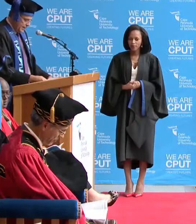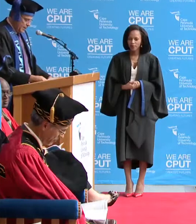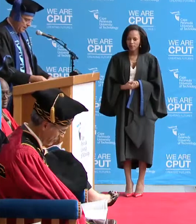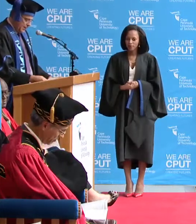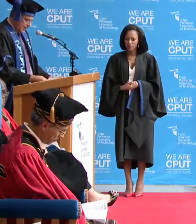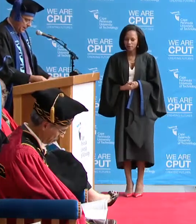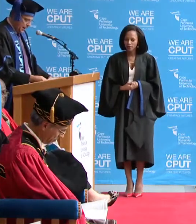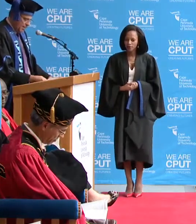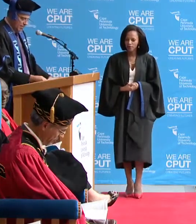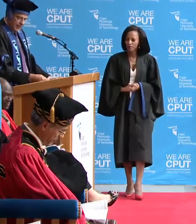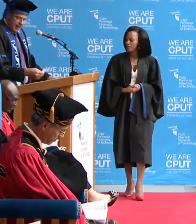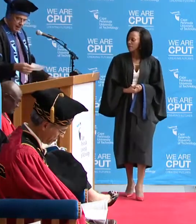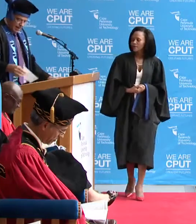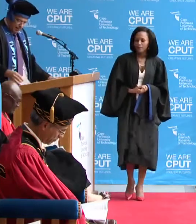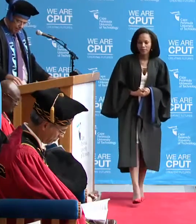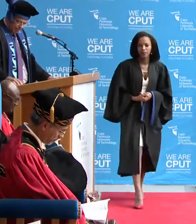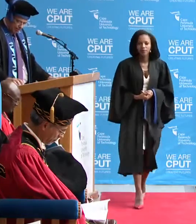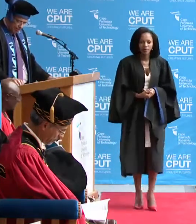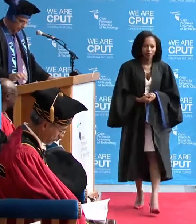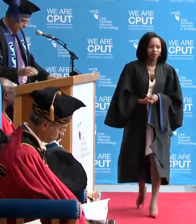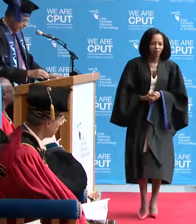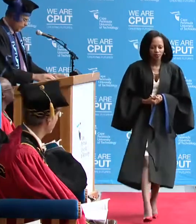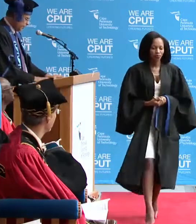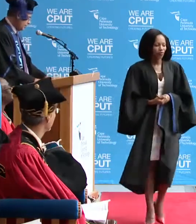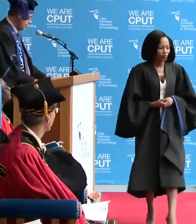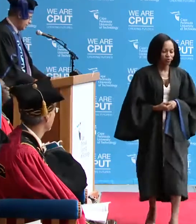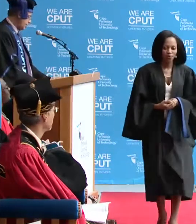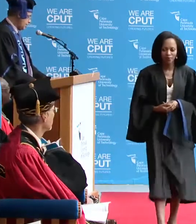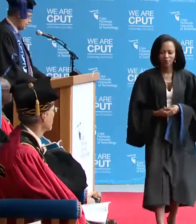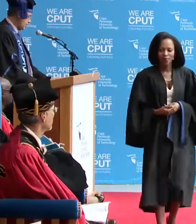Sandi Siwe Celia Makebe.